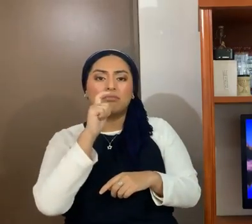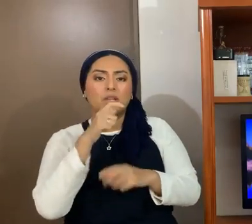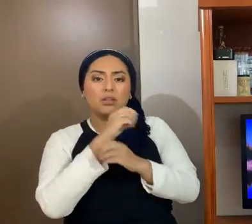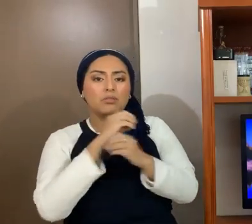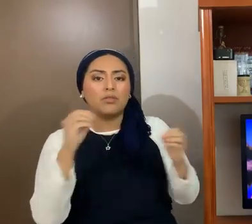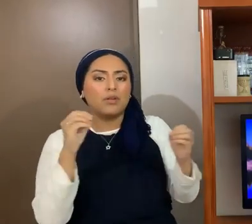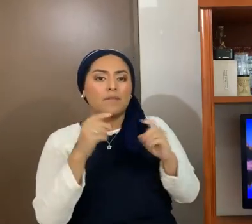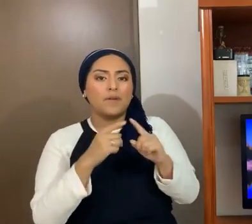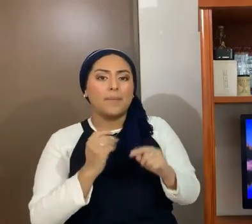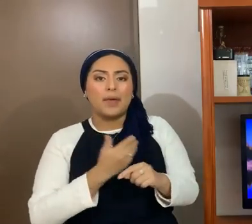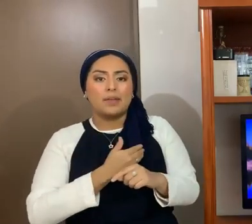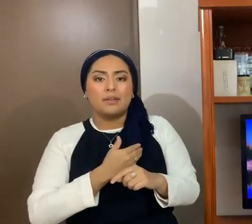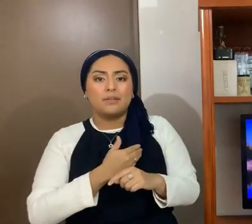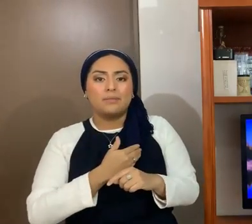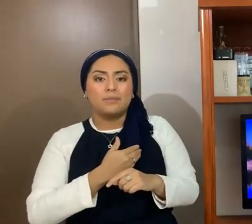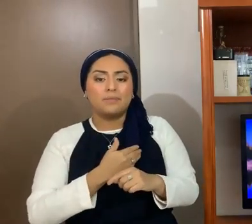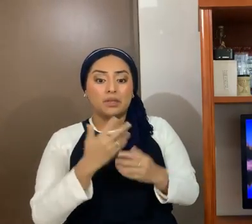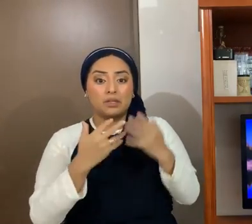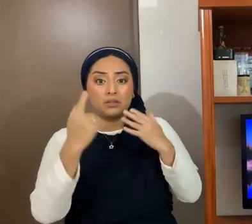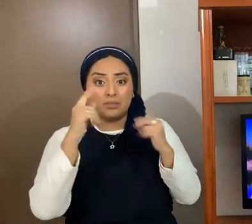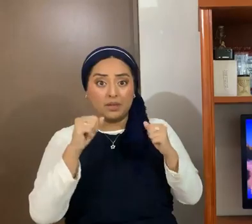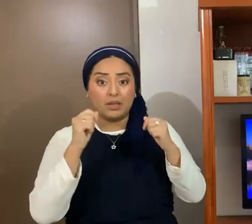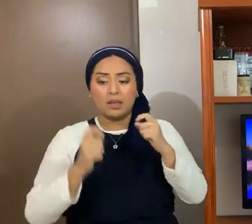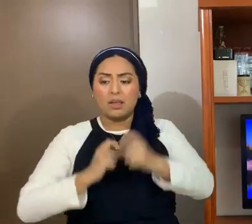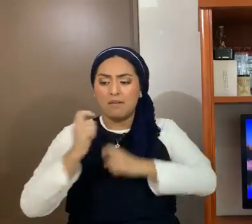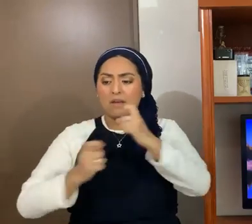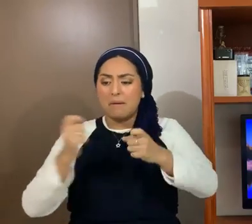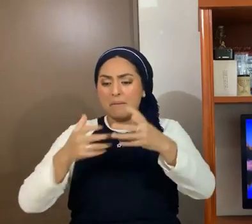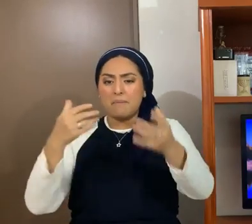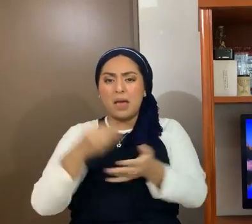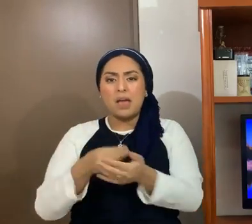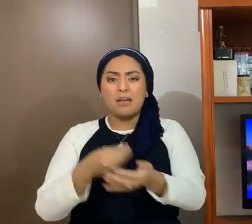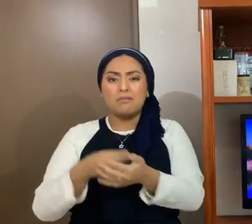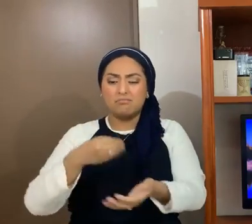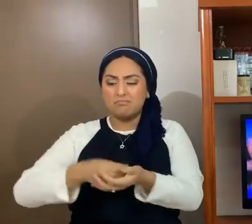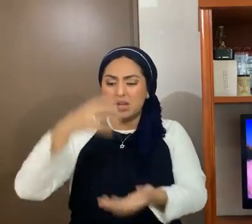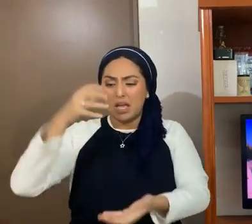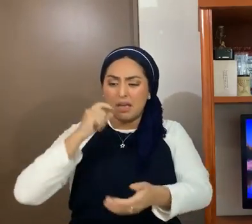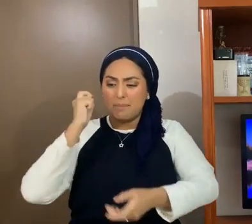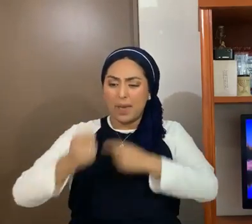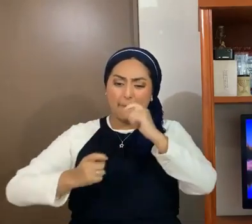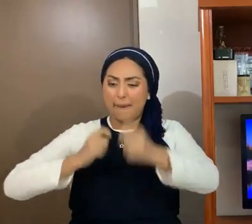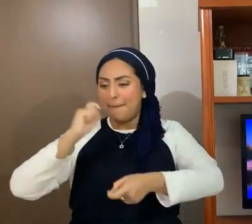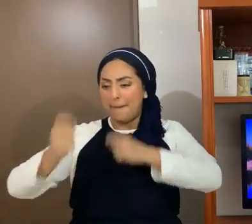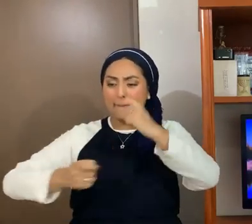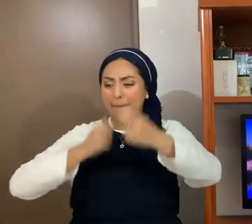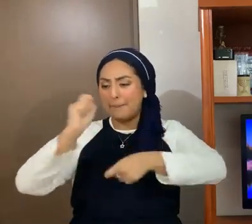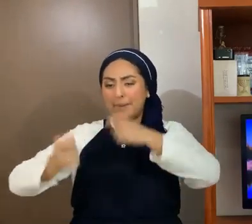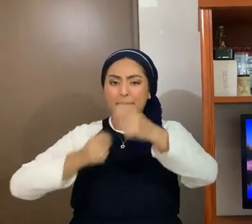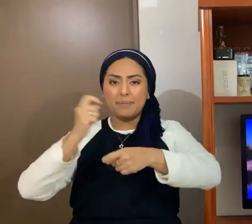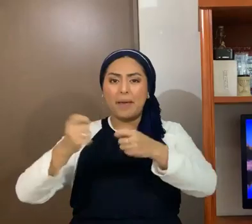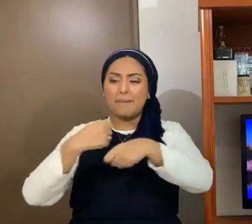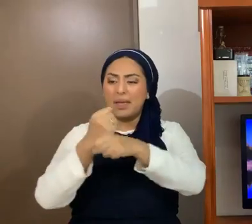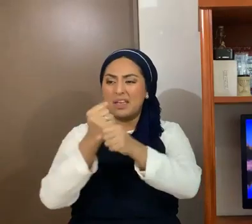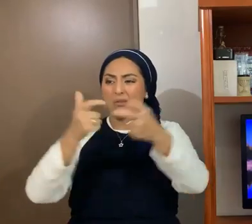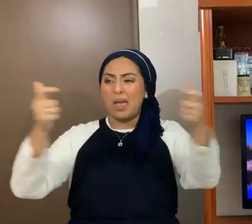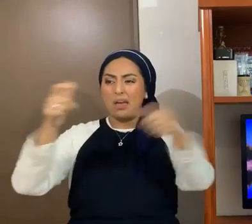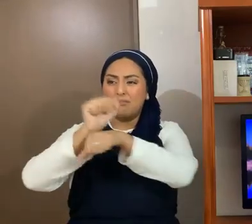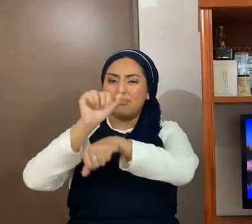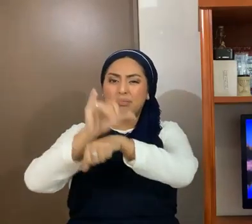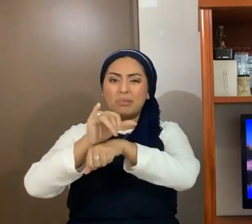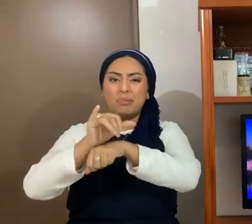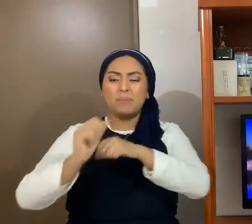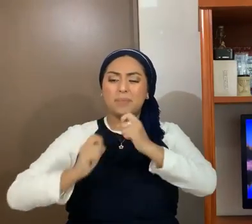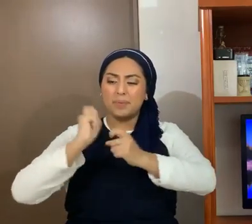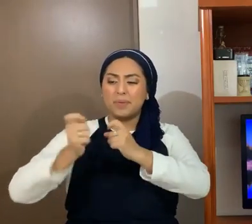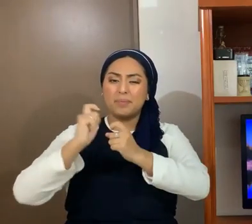necesita nada nuestro. Entonces alguien puede dar mucho dinero y esto y lo otro, y hacer inclusive hasta una sinagoga, etc.